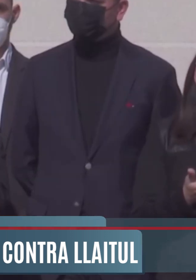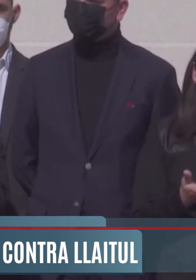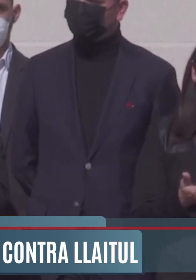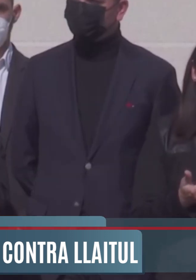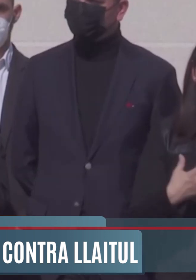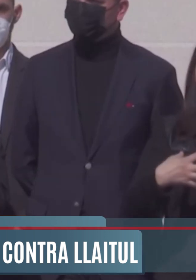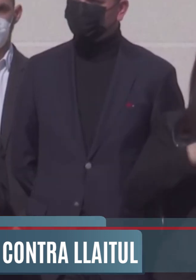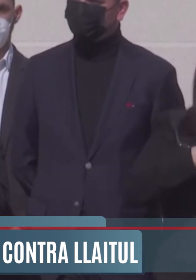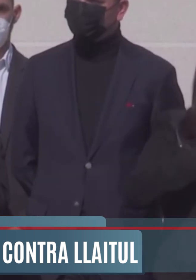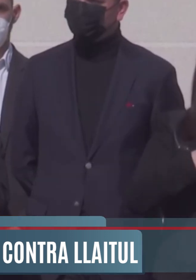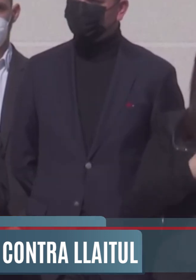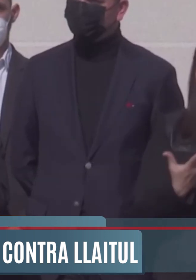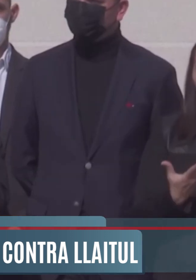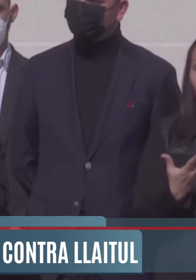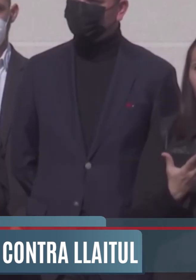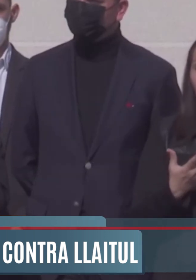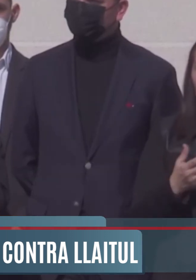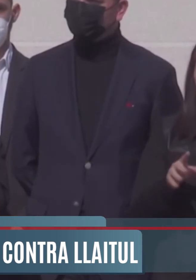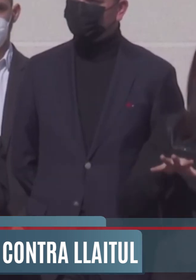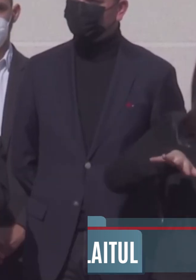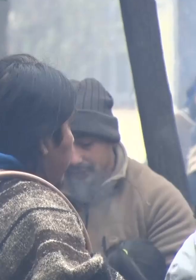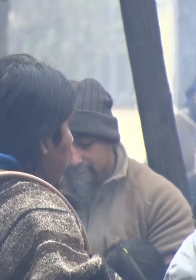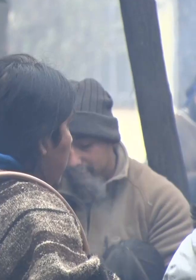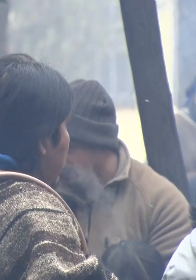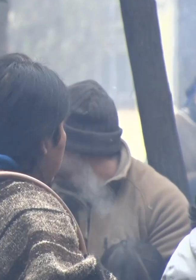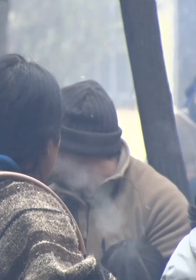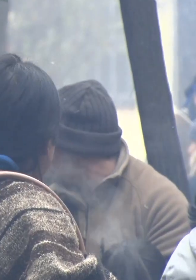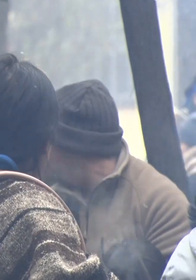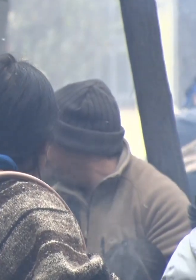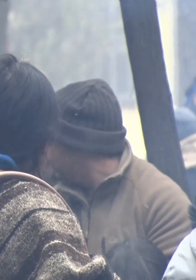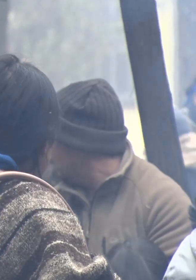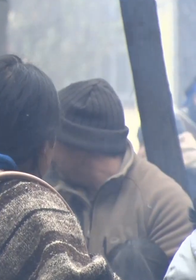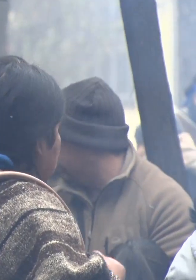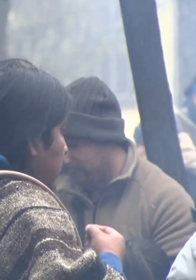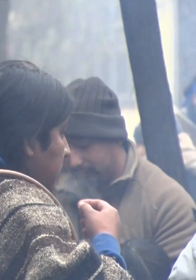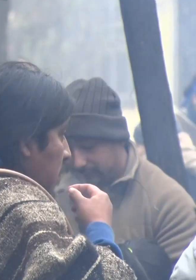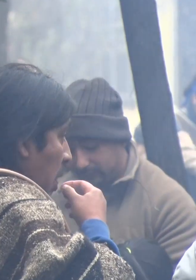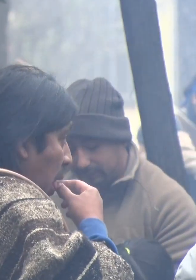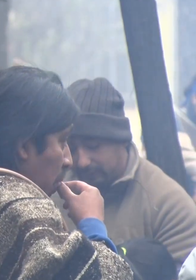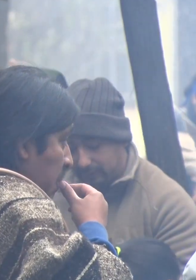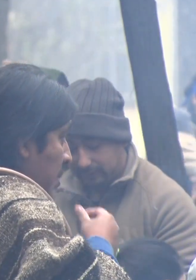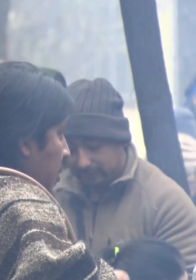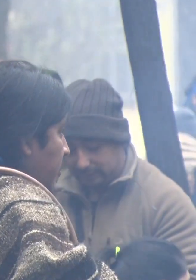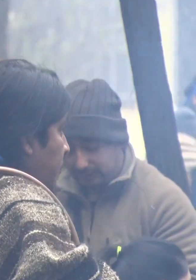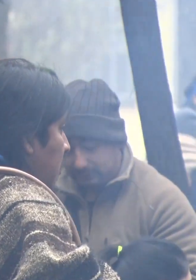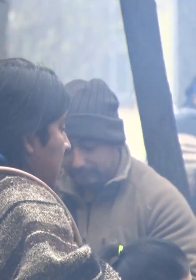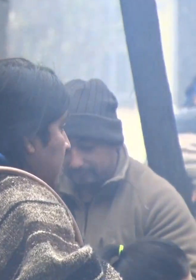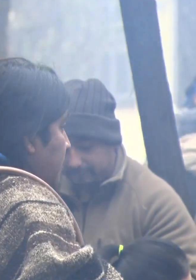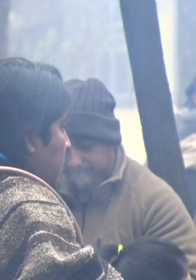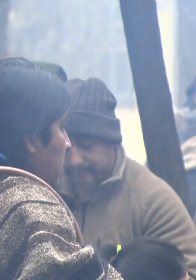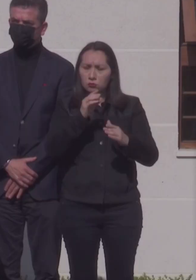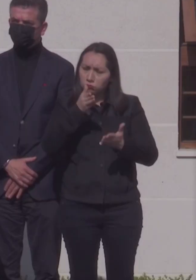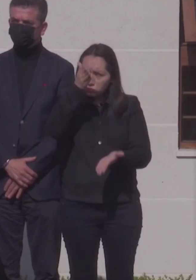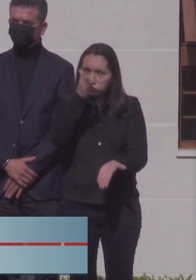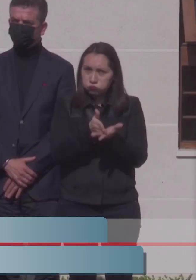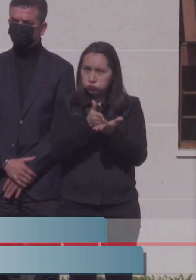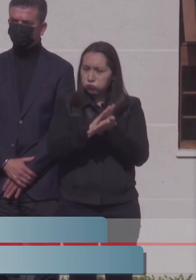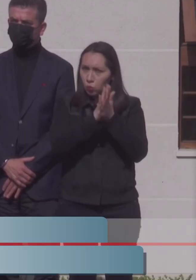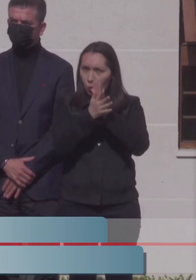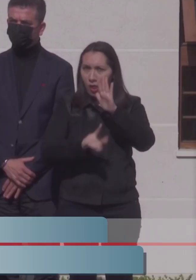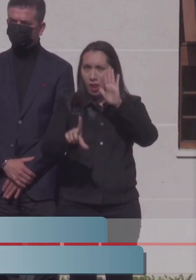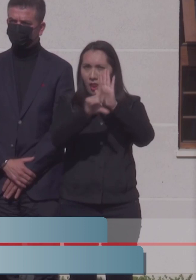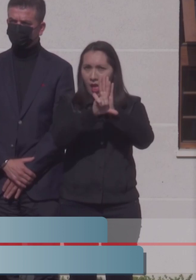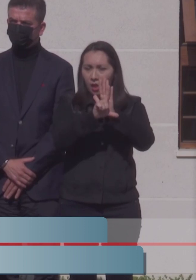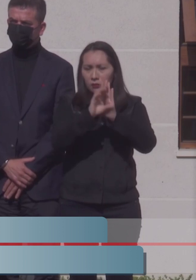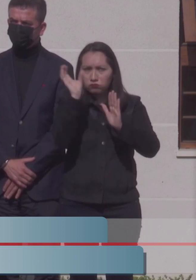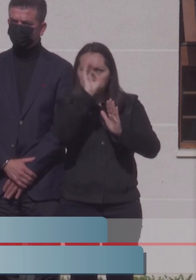declaraciones. Nuestro gobierno persigue delitos y los va a perseguir con todo el peso de